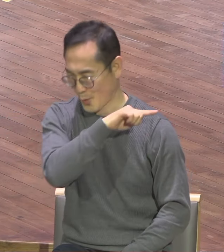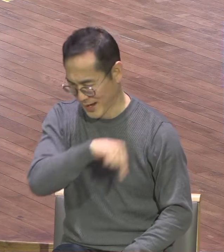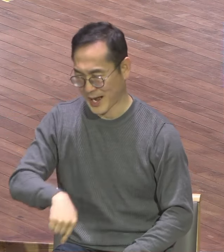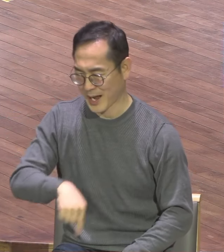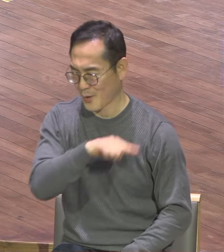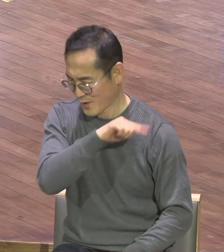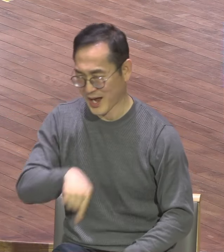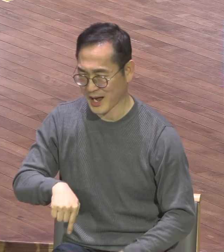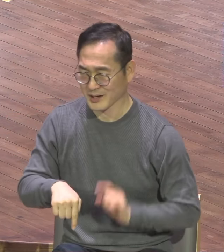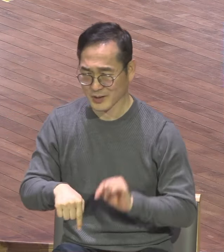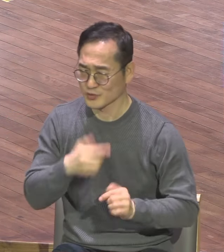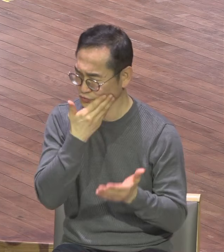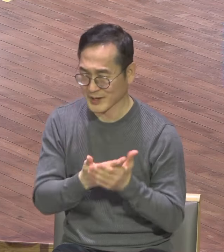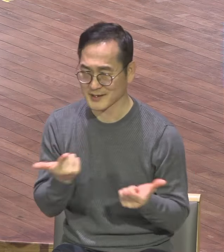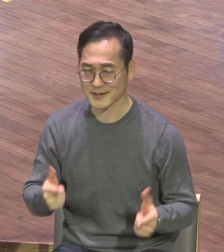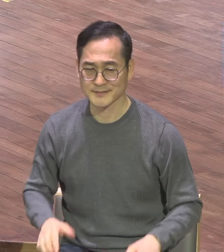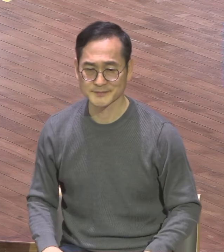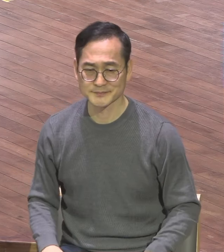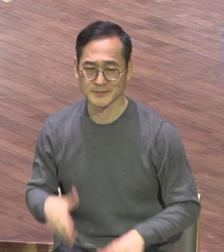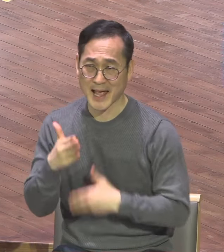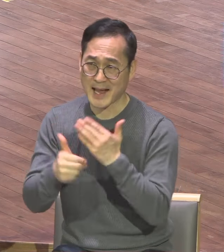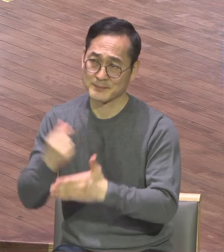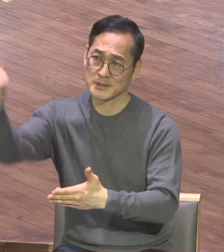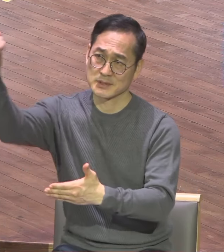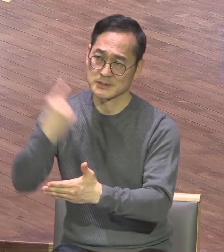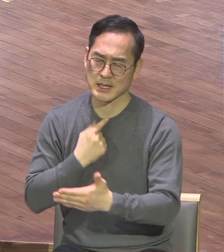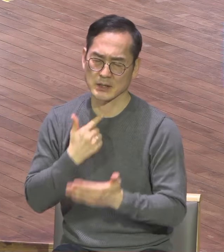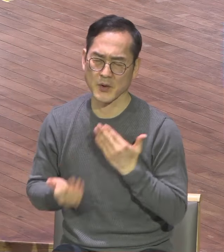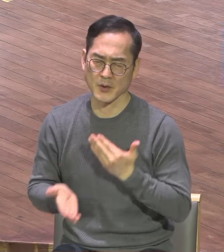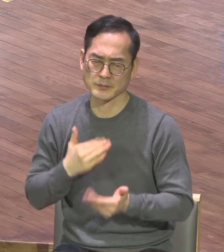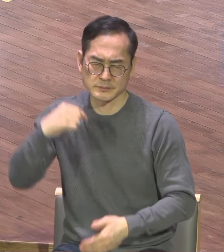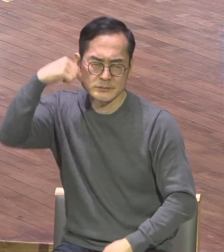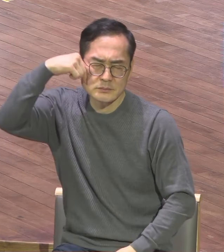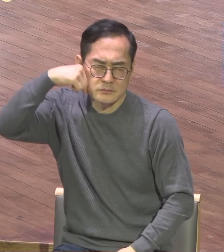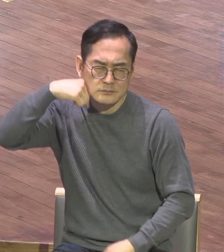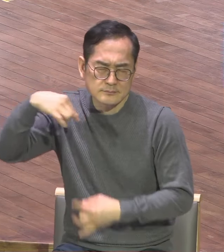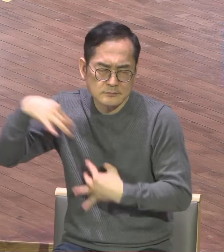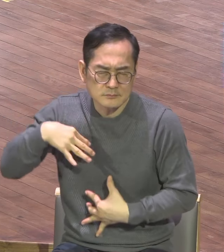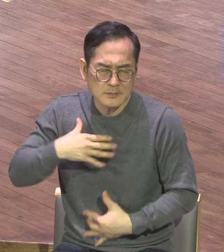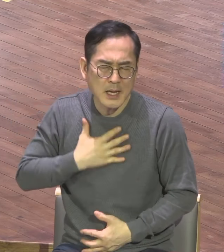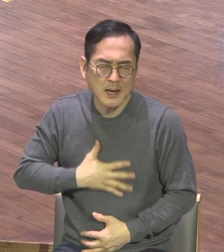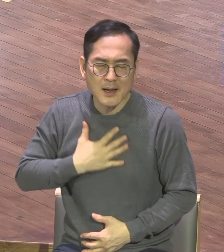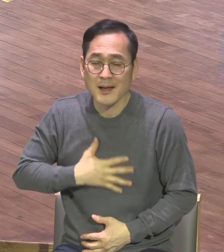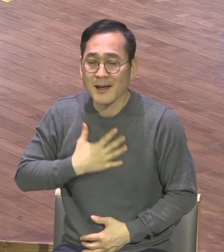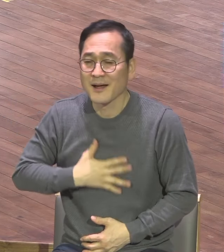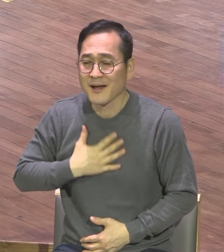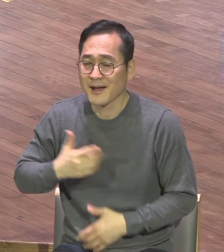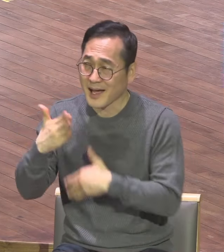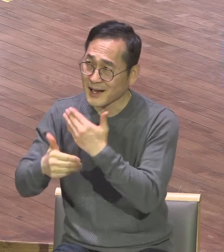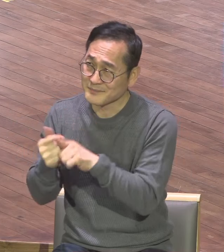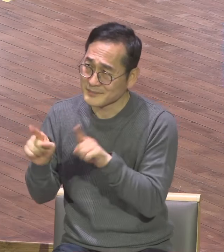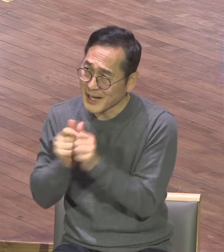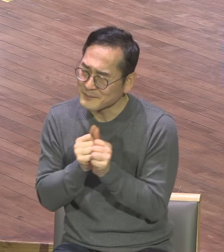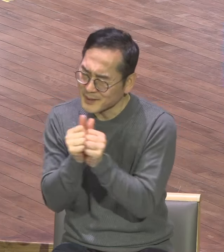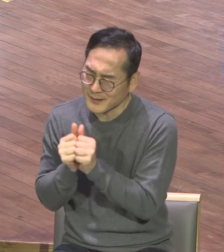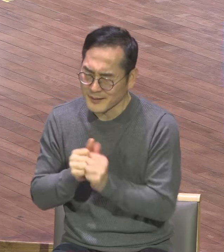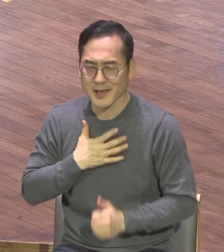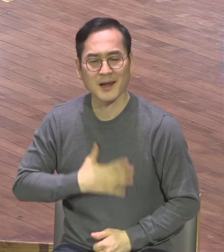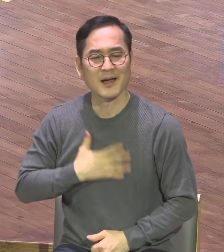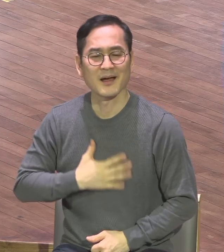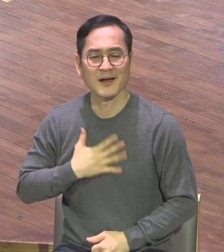나왔다가 중요한 게 아니에요. 내가 하나님 임재를 체험하는, 임재를 하나님 임재, 이 예배라니까. 예배